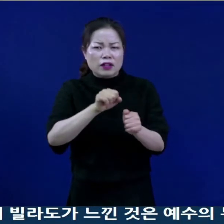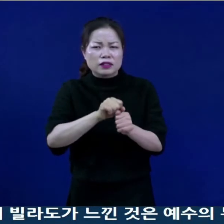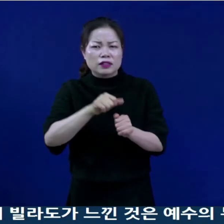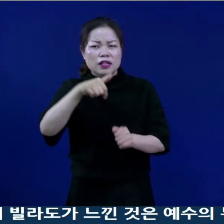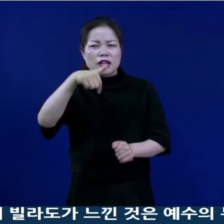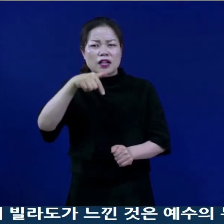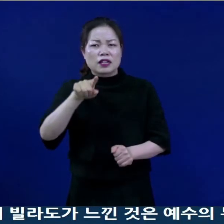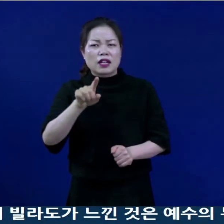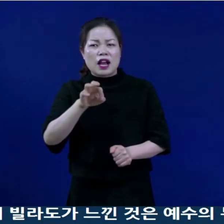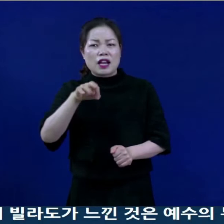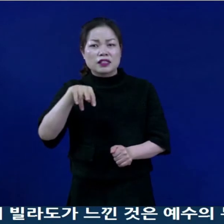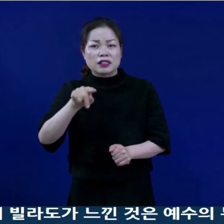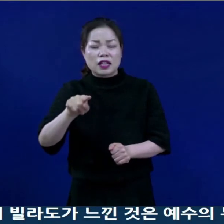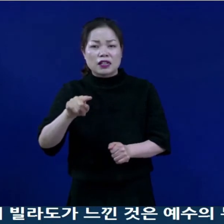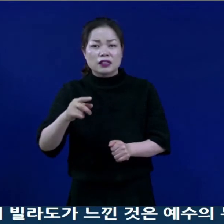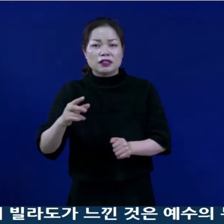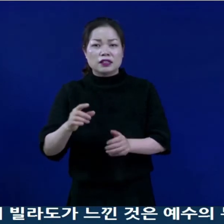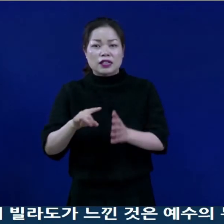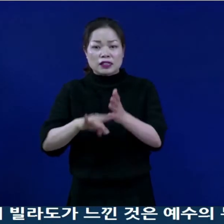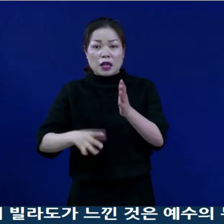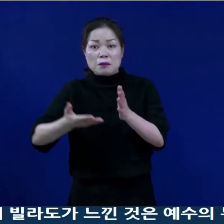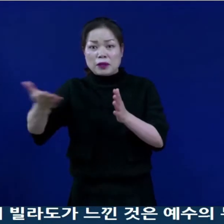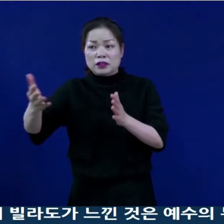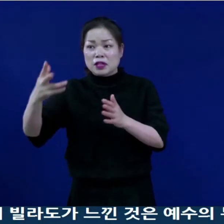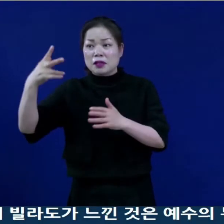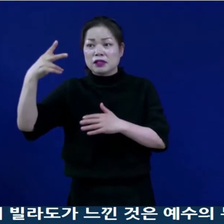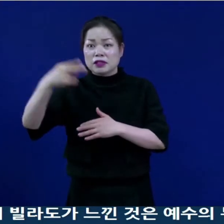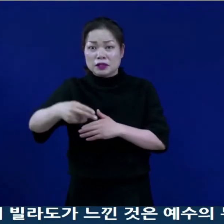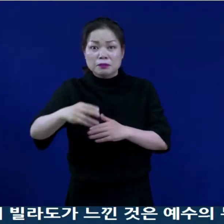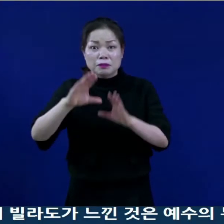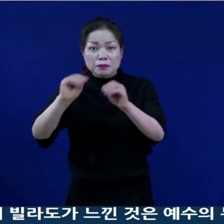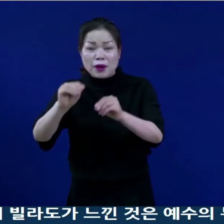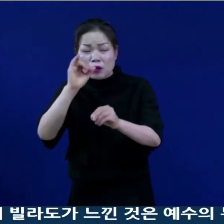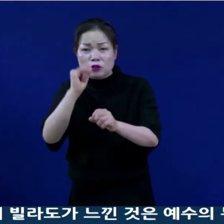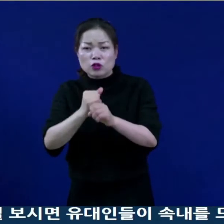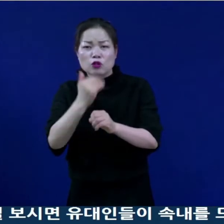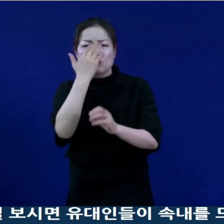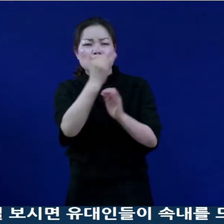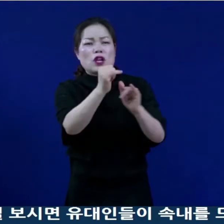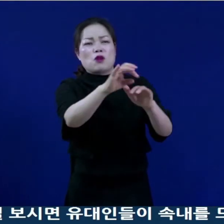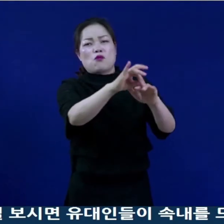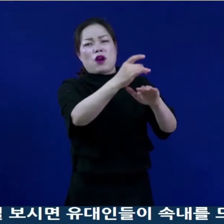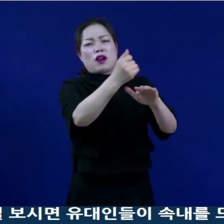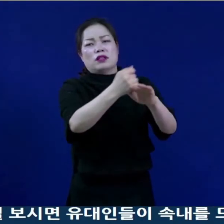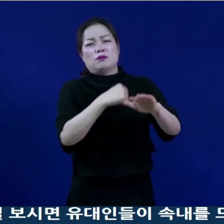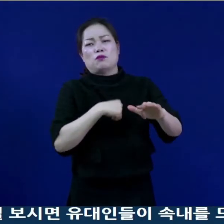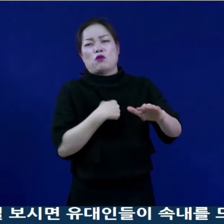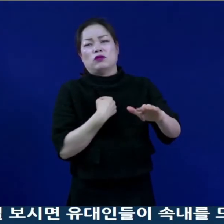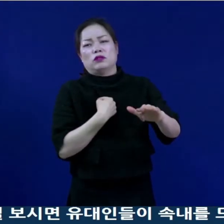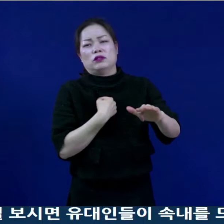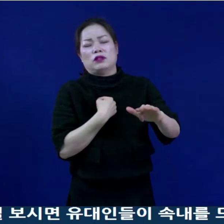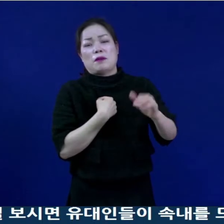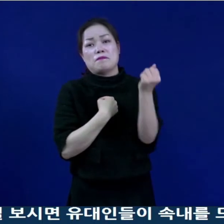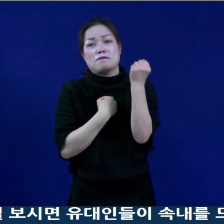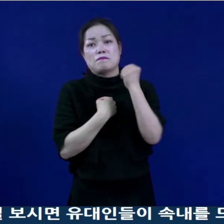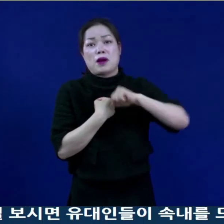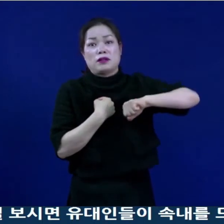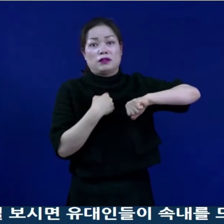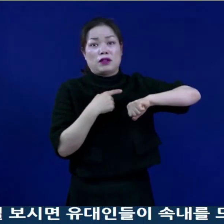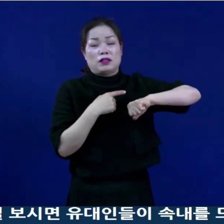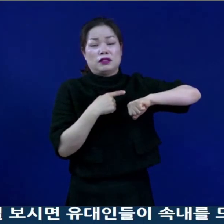가이사에게 세를 바치는 것을 금하고 있고 자칭 유대인의 왕이라고 하면서 반역을 꾀한다라는